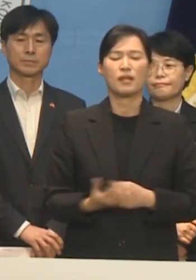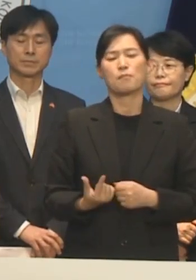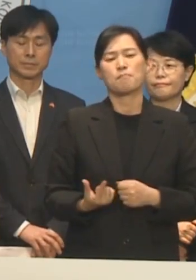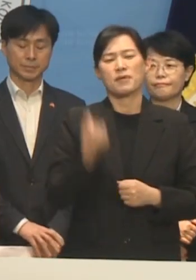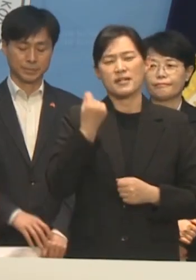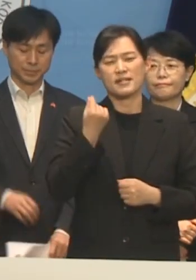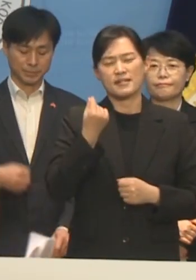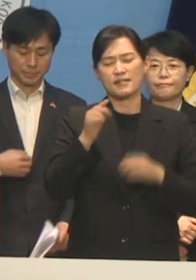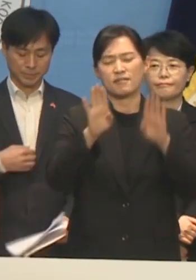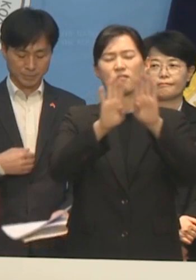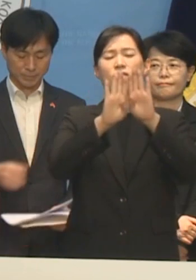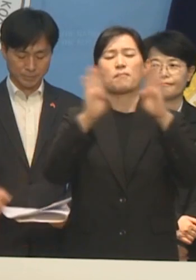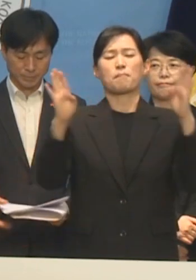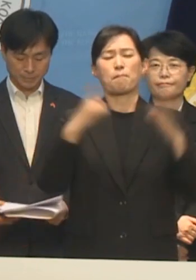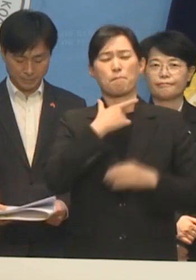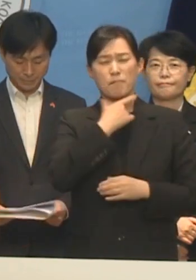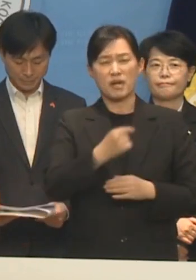빨리 열어야 하겠습니다.